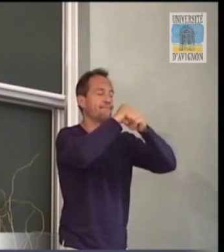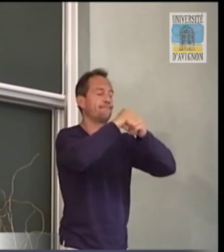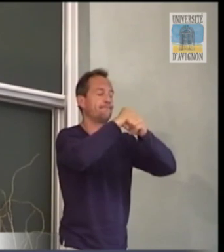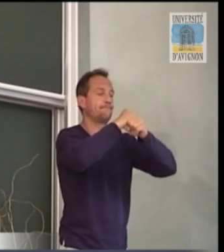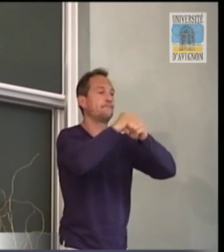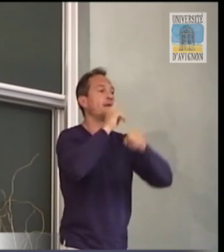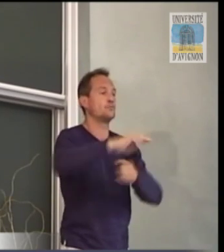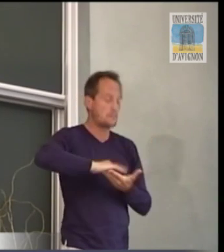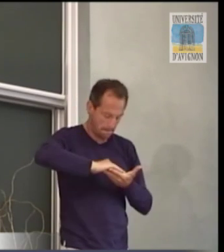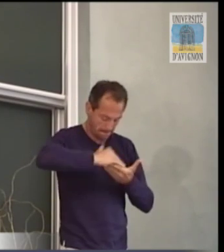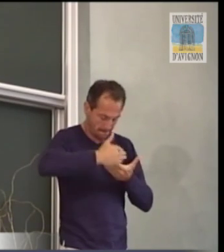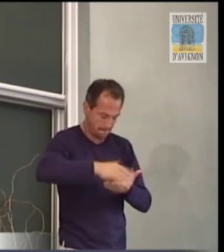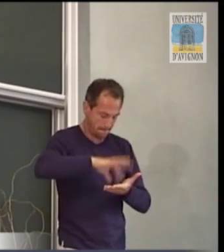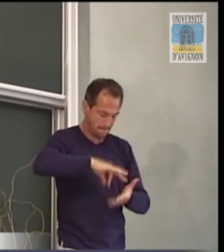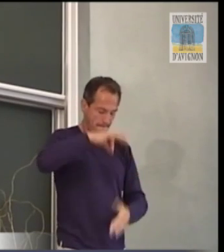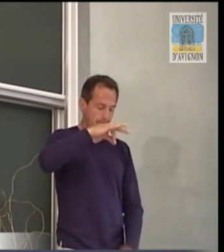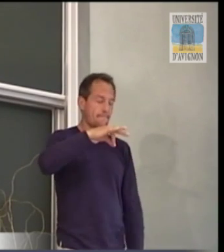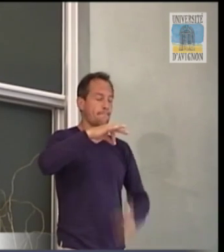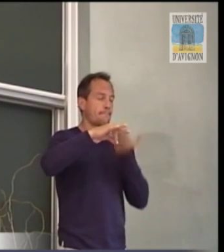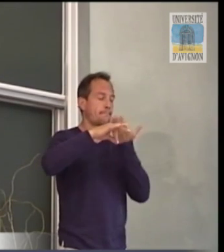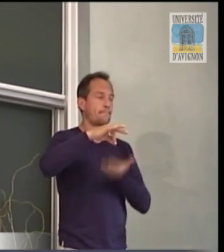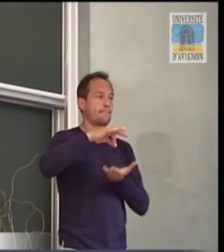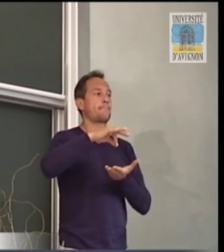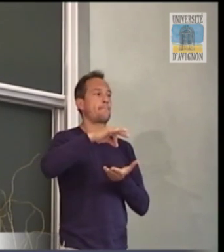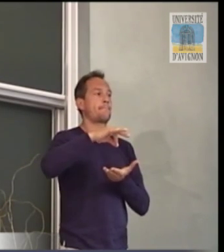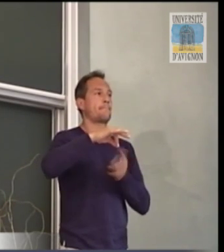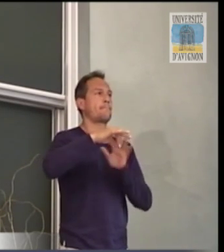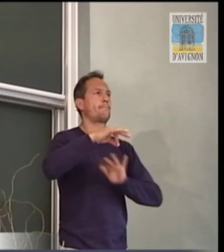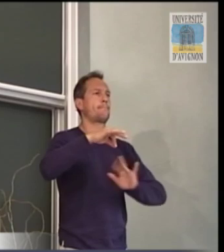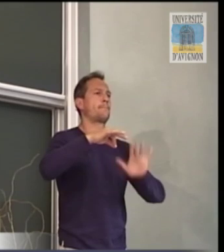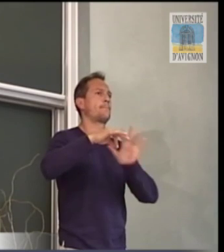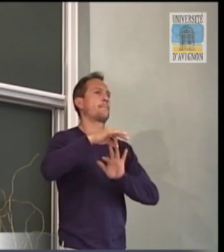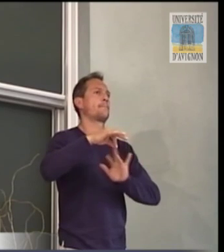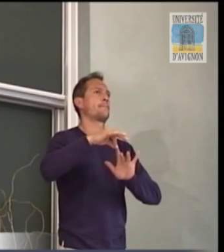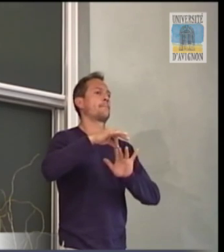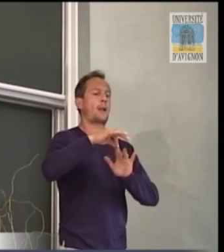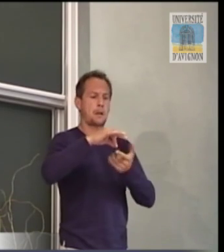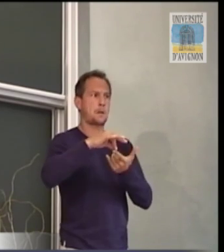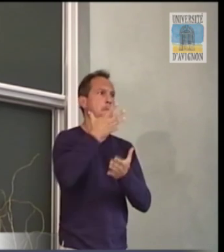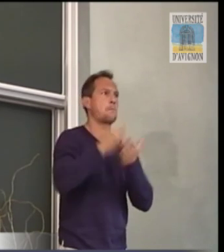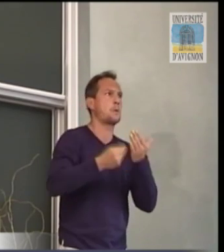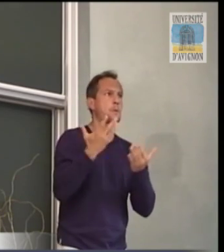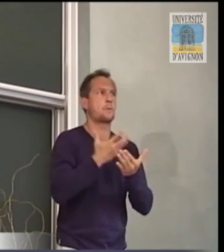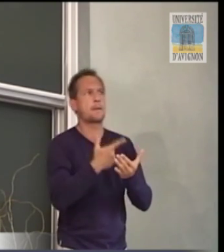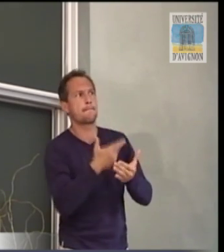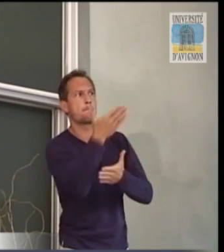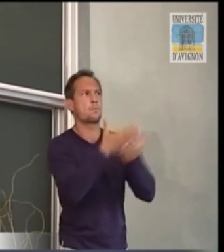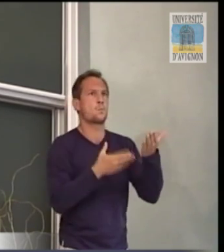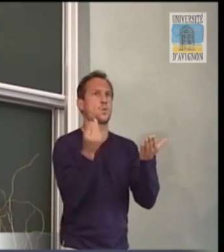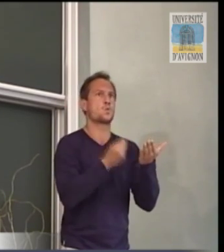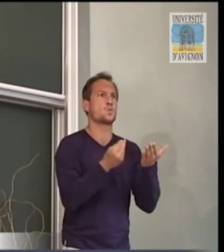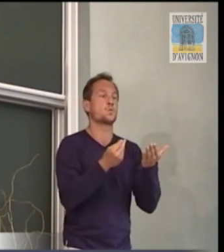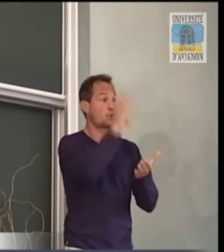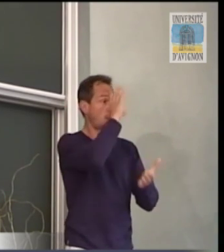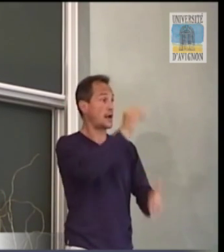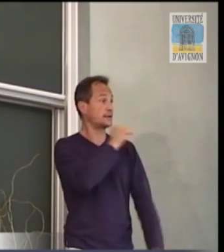et définir ce qu'il y a dans l'enveloppe. Et surtout appréhender ce qui manque à cet objet qui vous a été donné par le hasard, puisque